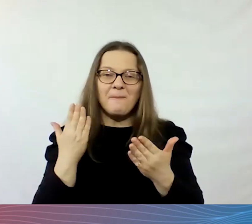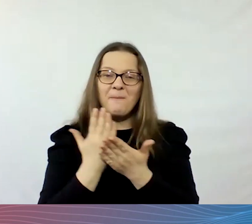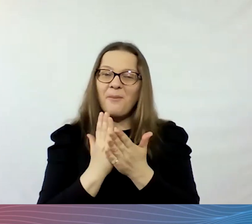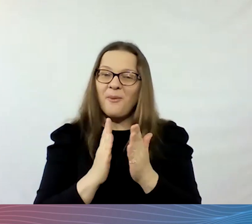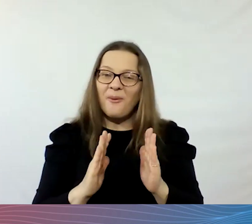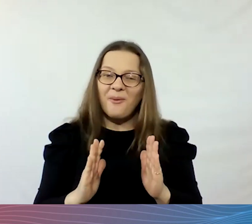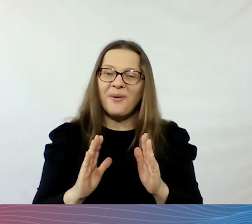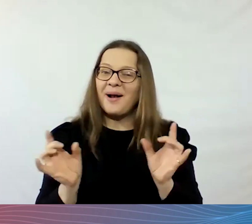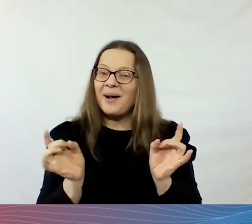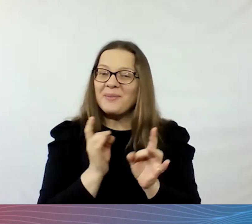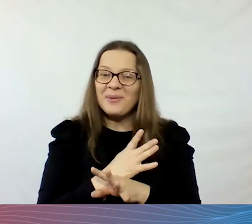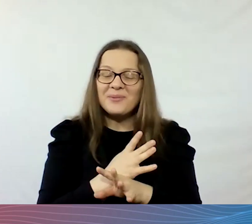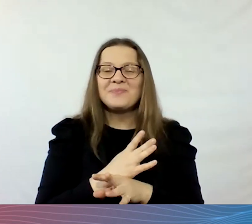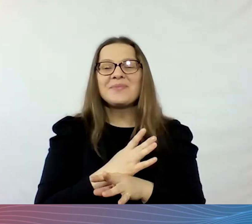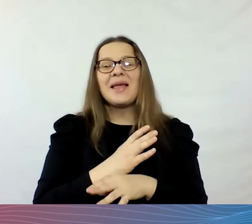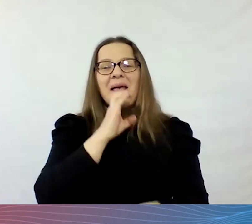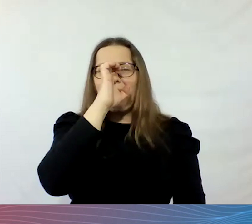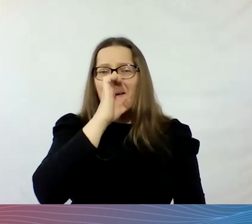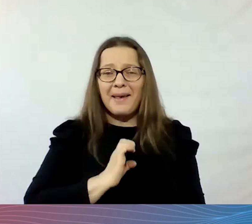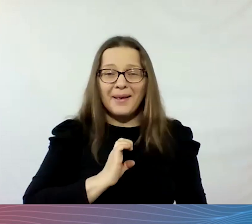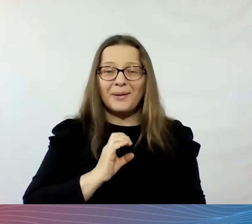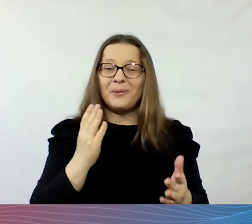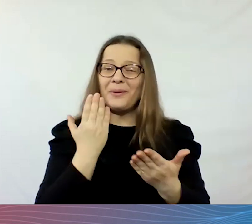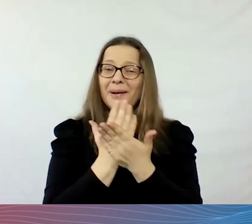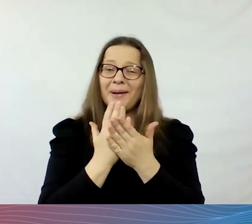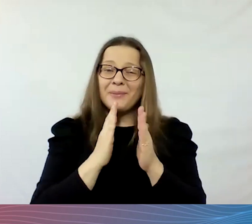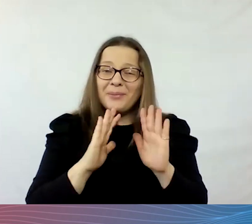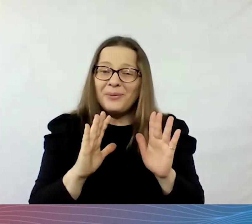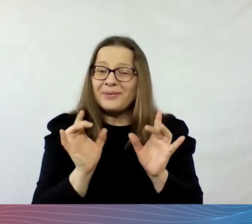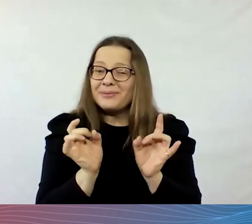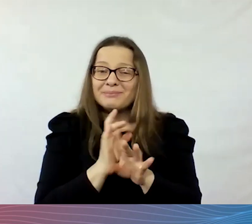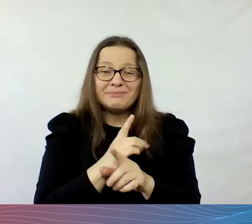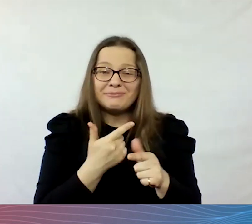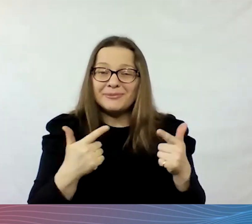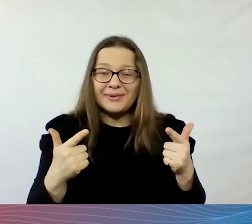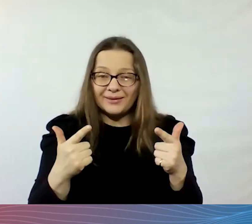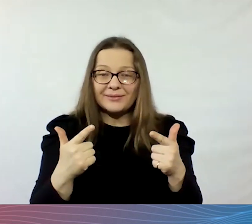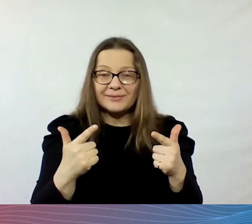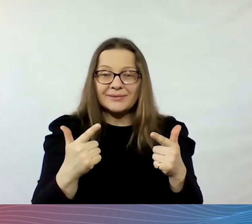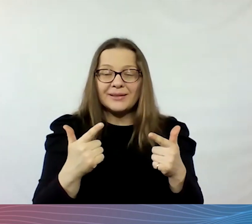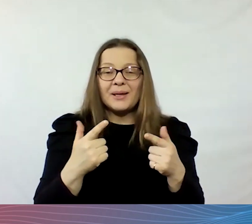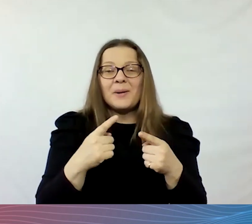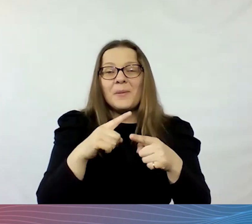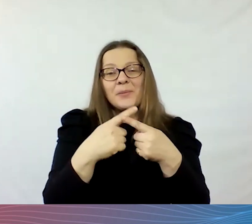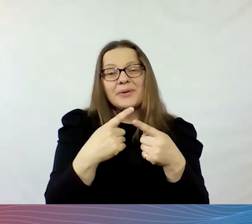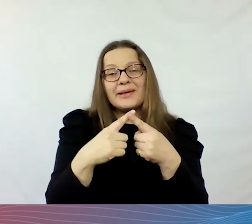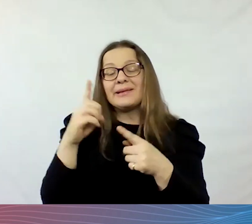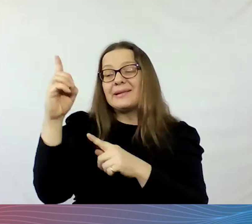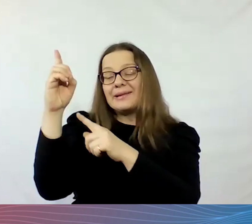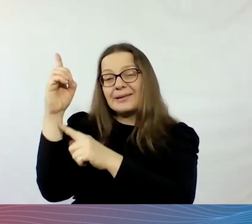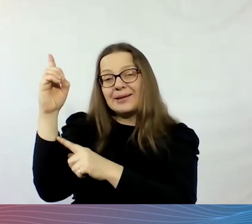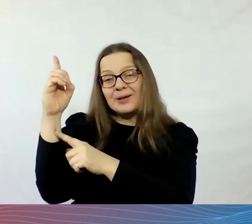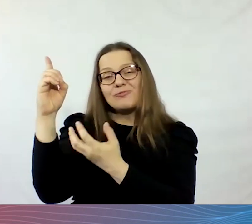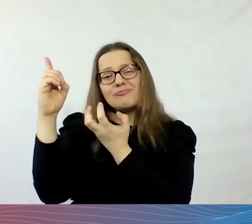nos encher tanto das riquezas insondáveis de Cristo. Irmãos, é isso que Ele quer fazer. E quando